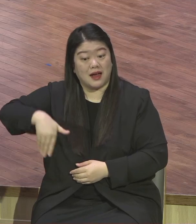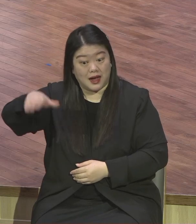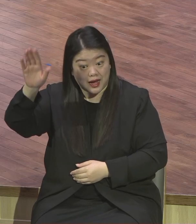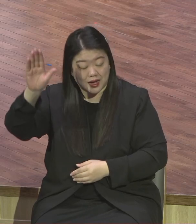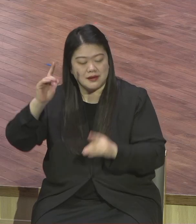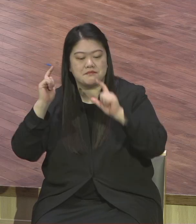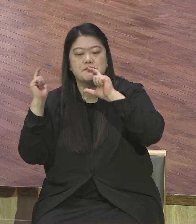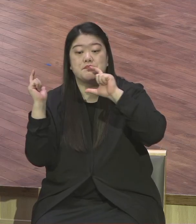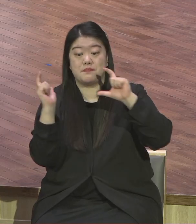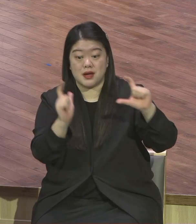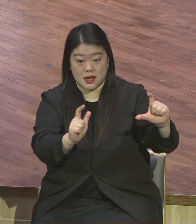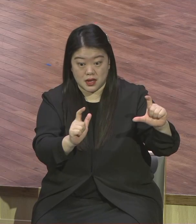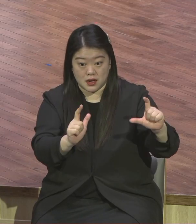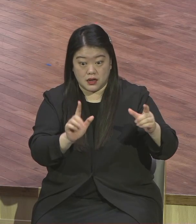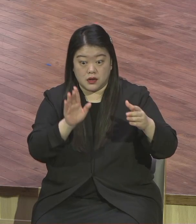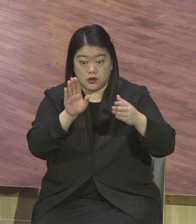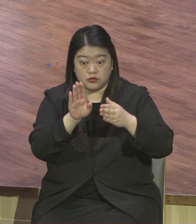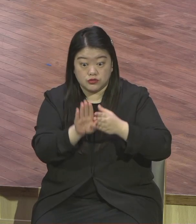말씀 때문에